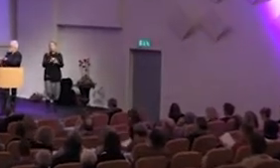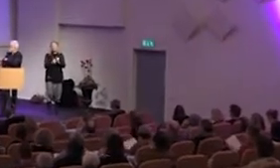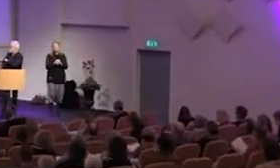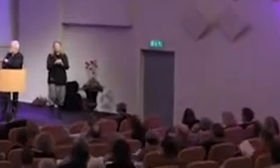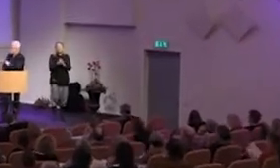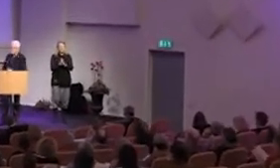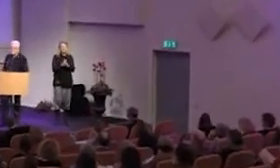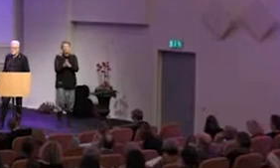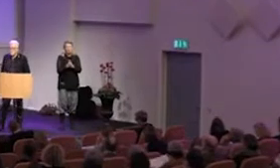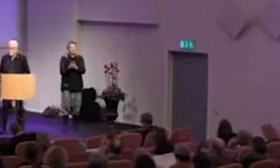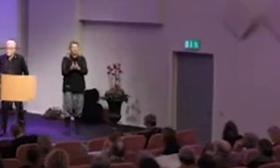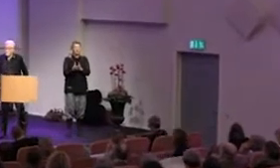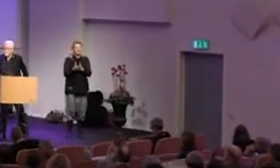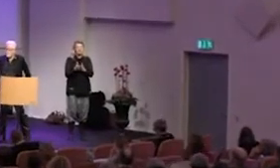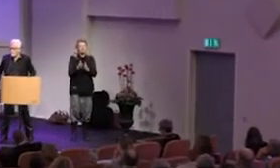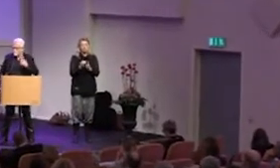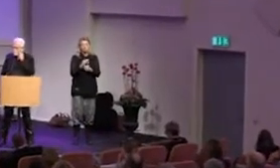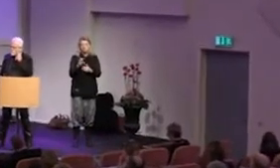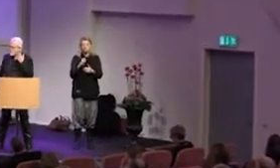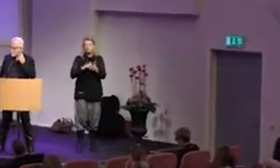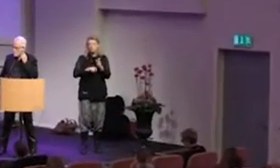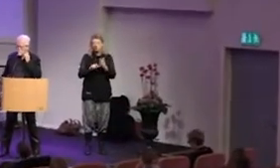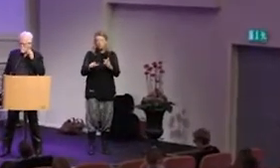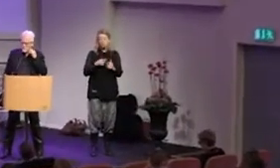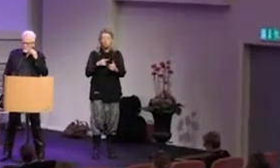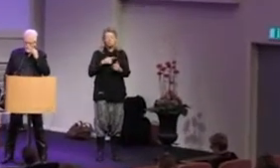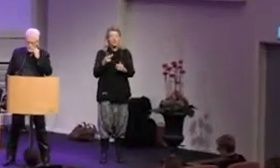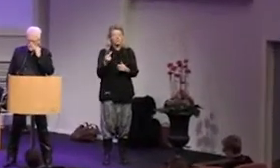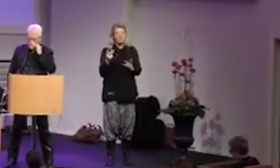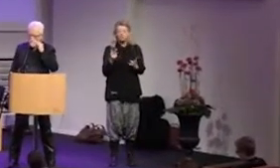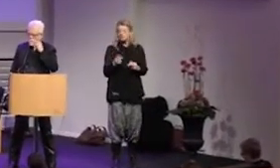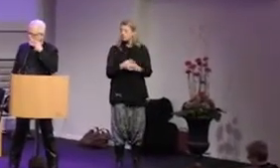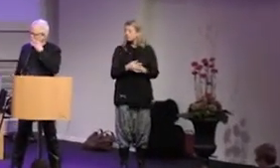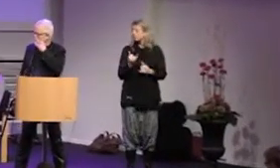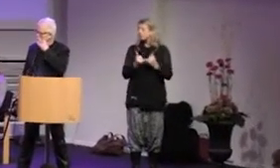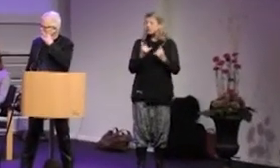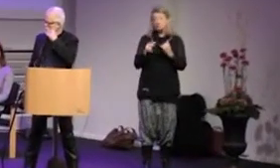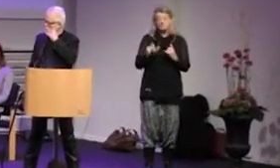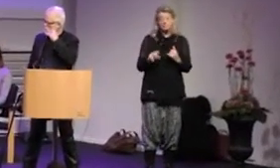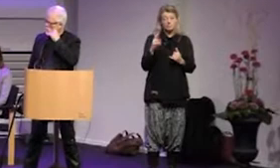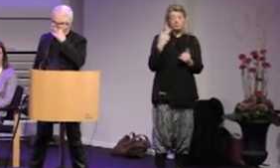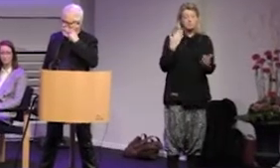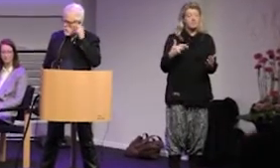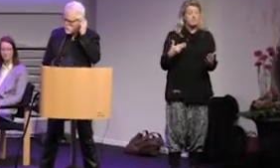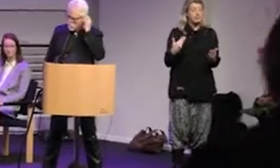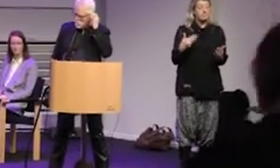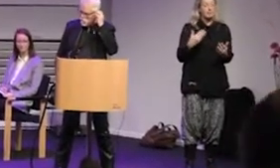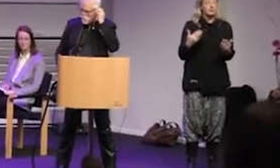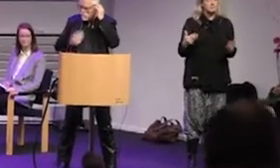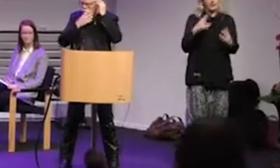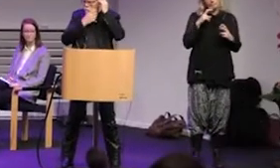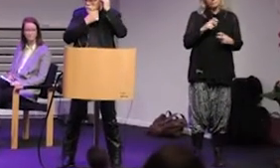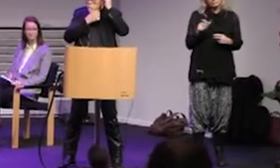och du blir och mycket mycket annat du blir sista personen ut att presentera